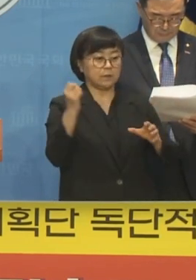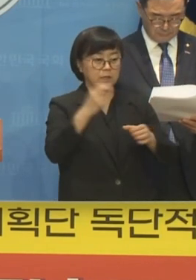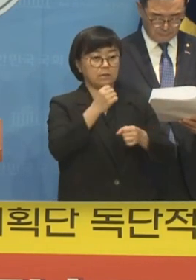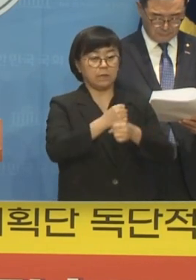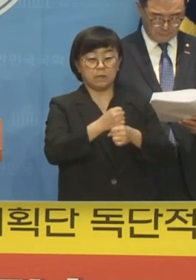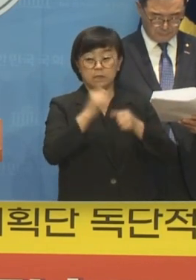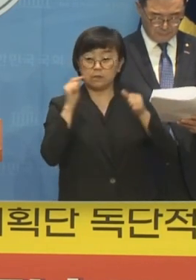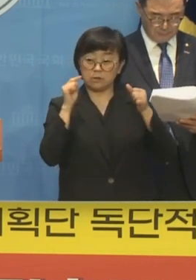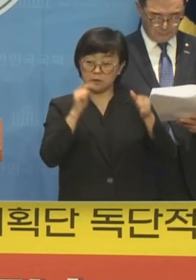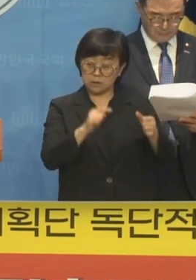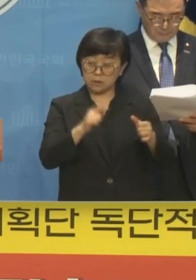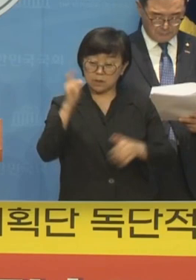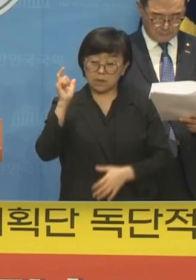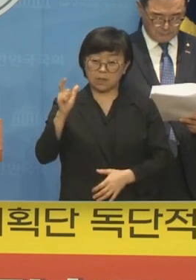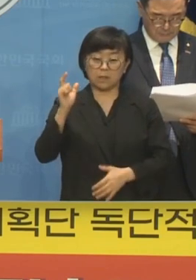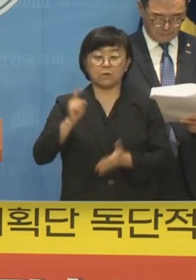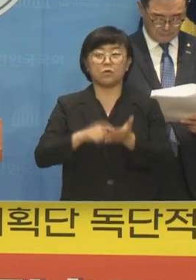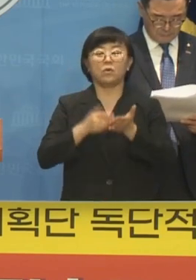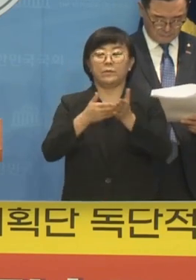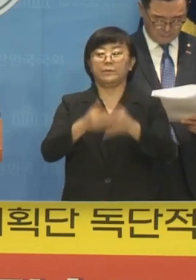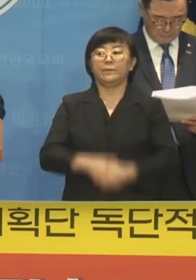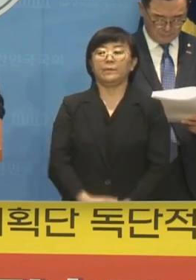재구성할 것을 강력히 촉구합니다.